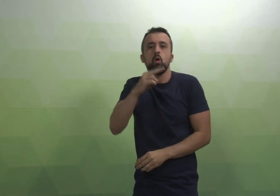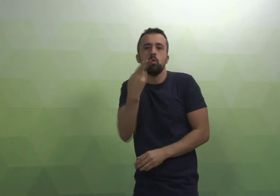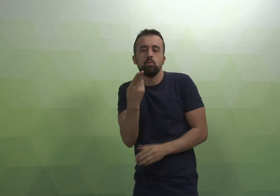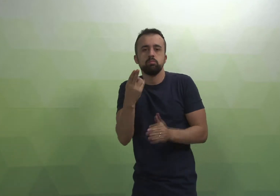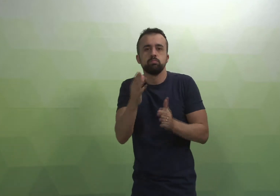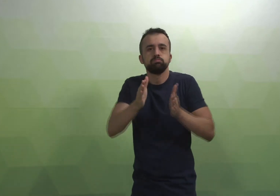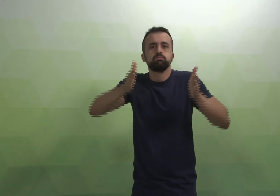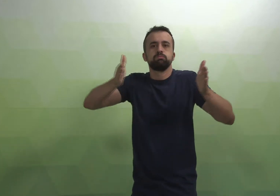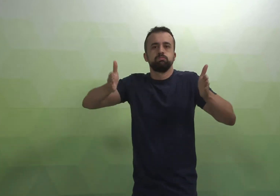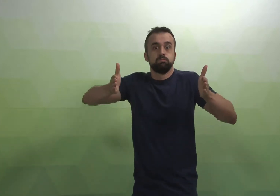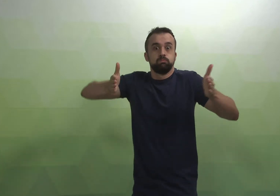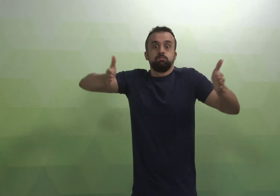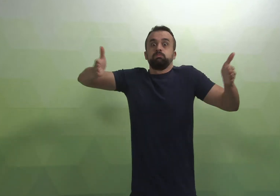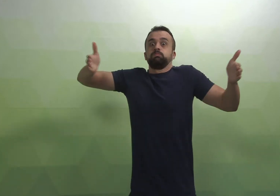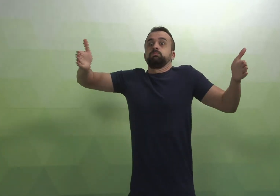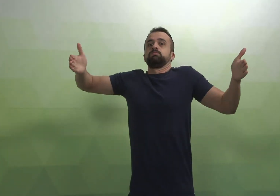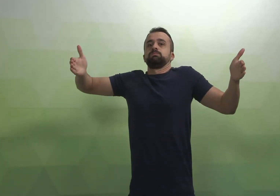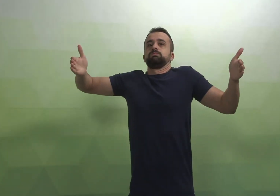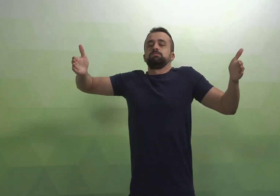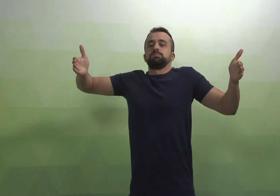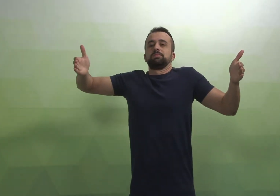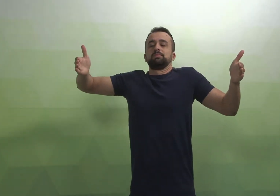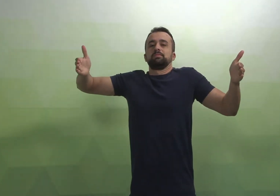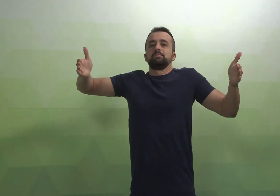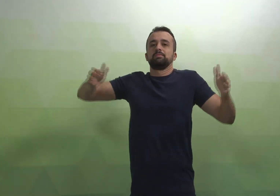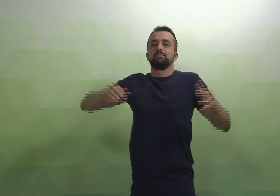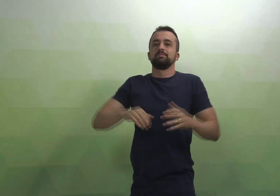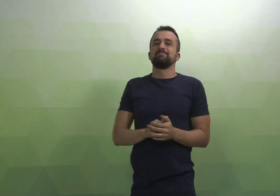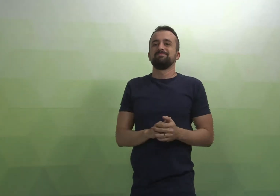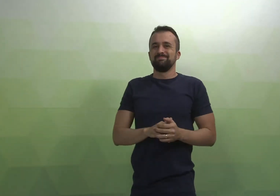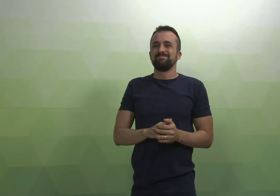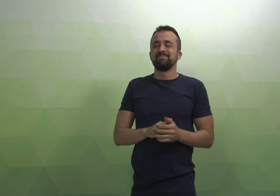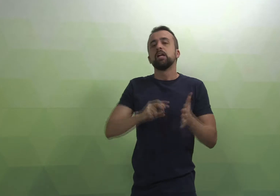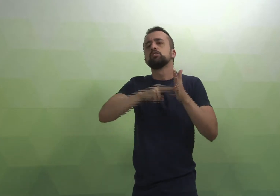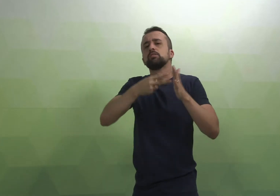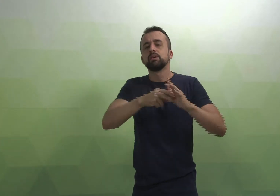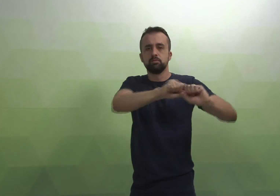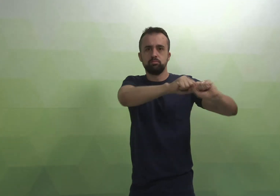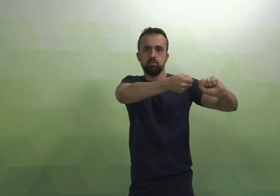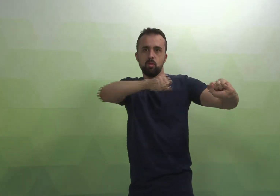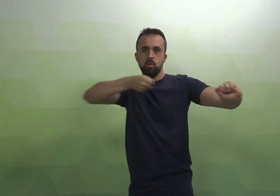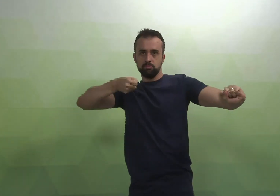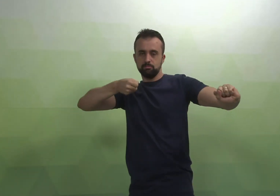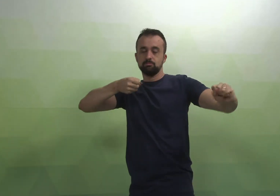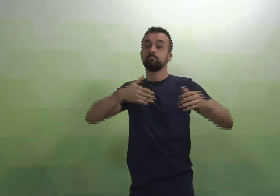pequeno ou grande, no sentido de extensão.